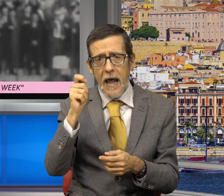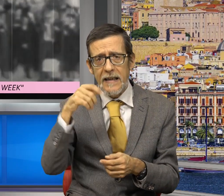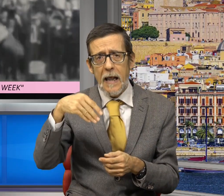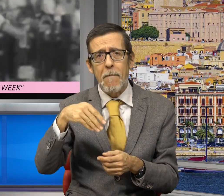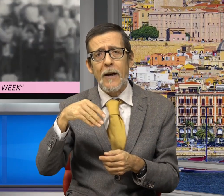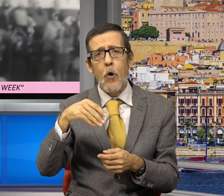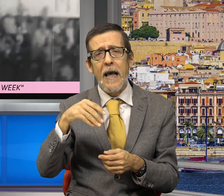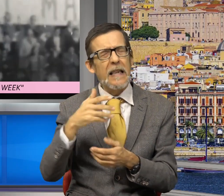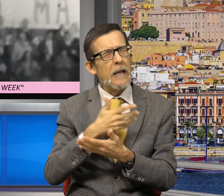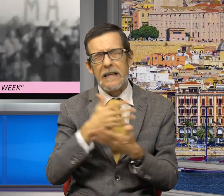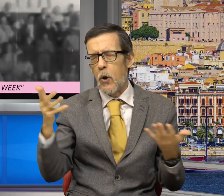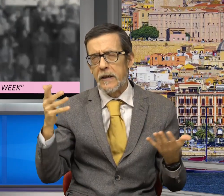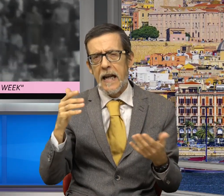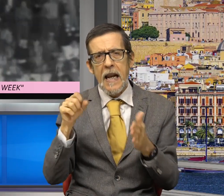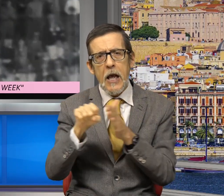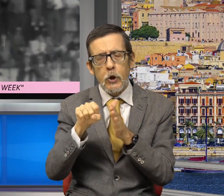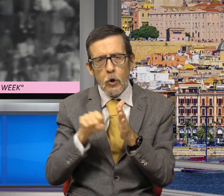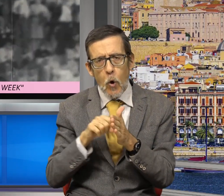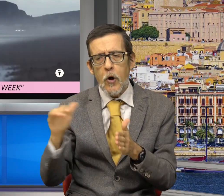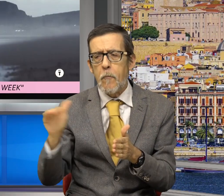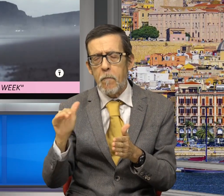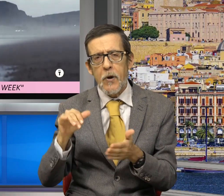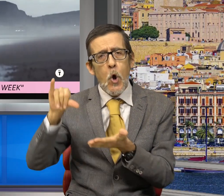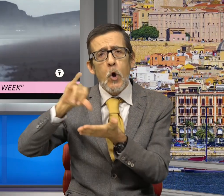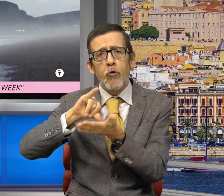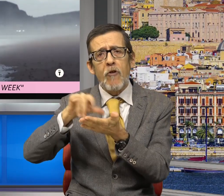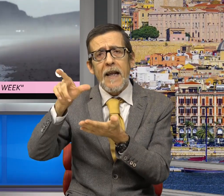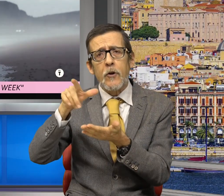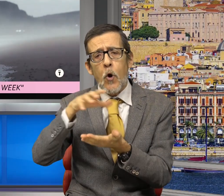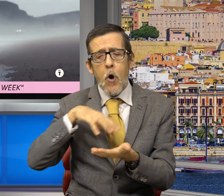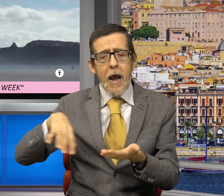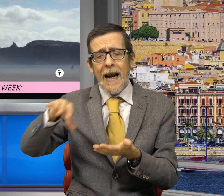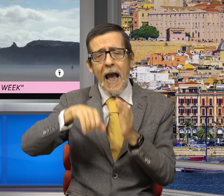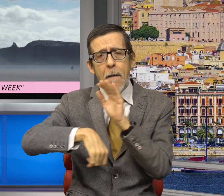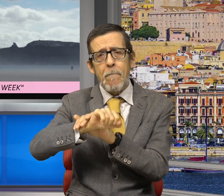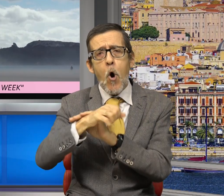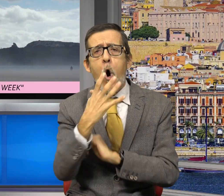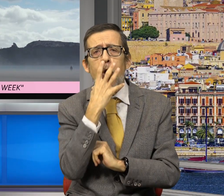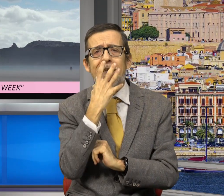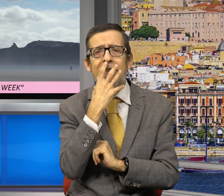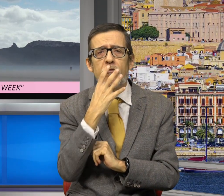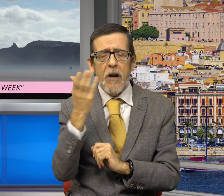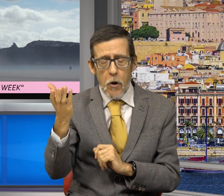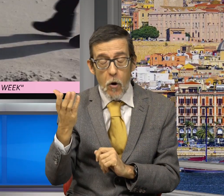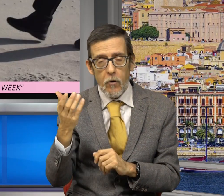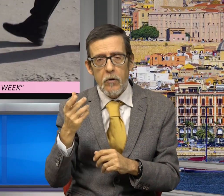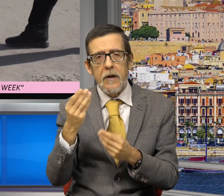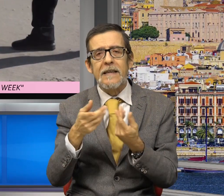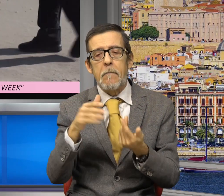ai più piccoli. Al Centro Sportivo dell'Ossigeno, invece, il Cagliari scende in campo insieme ai bambini dell'Academy e della Scuola